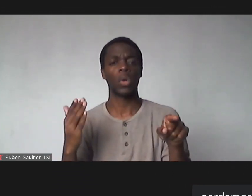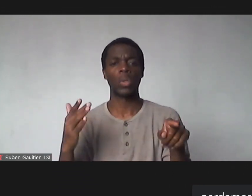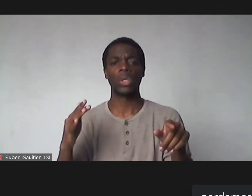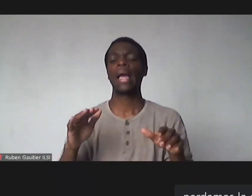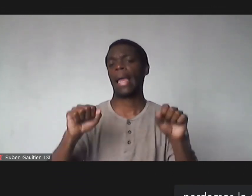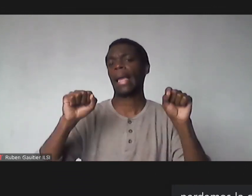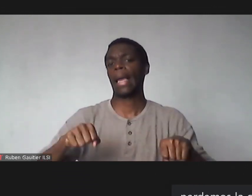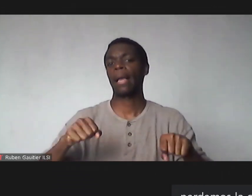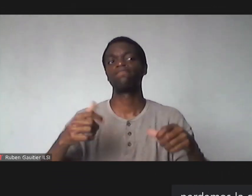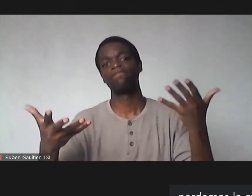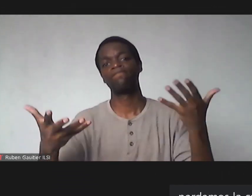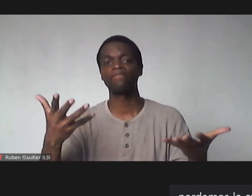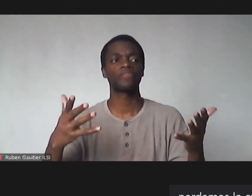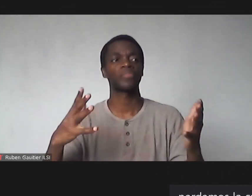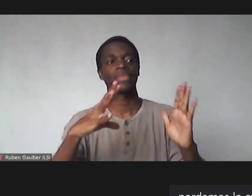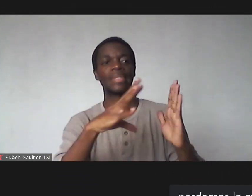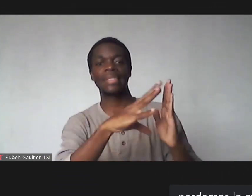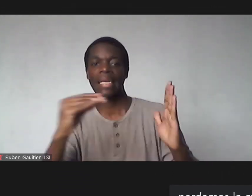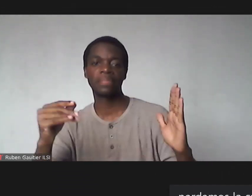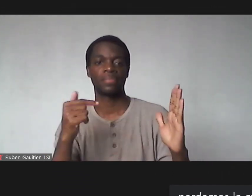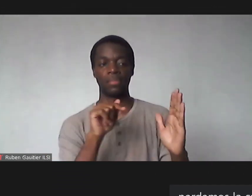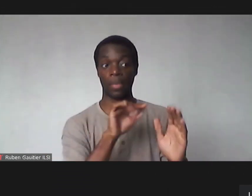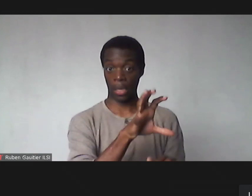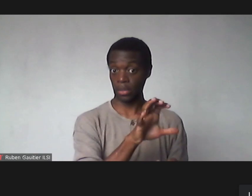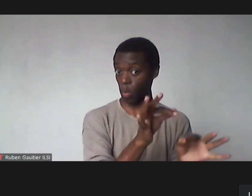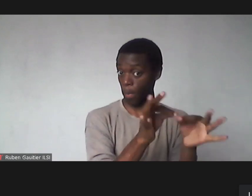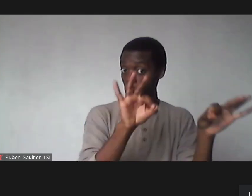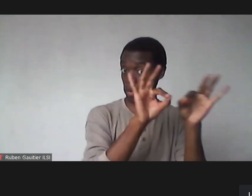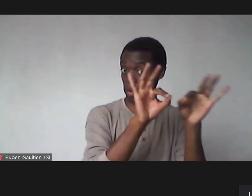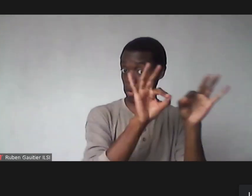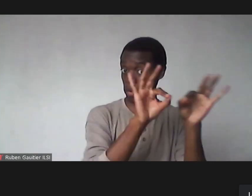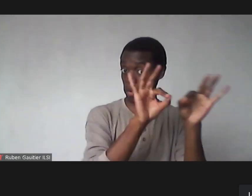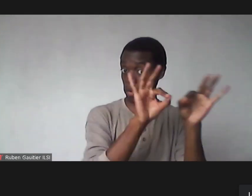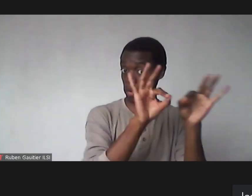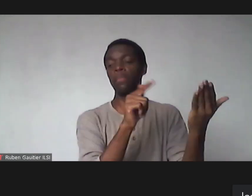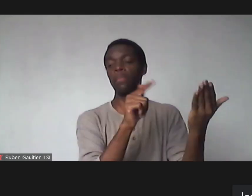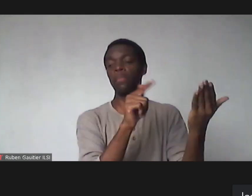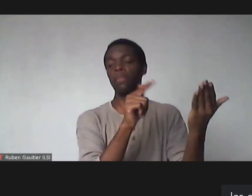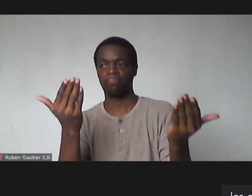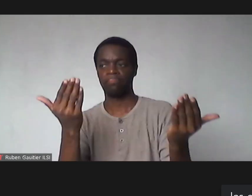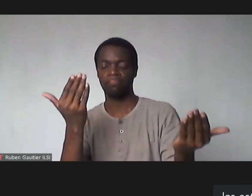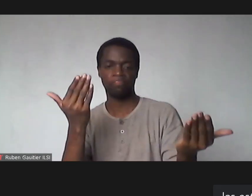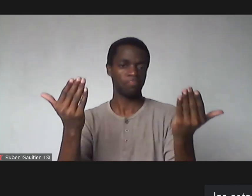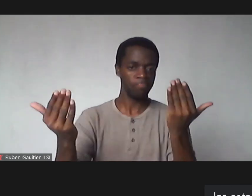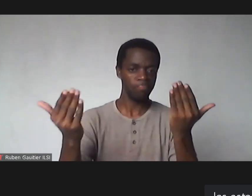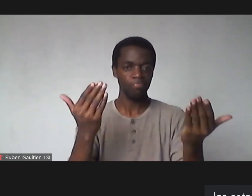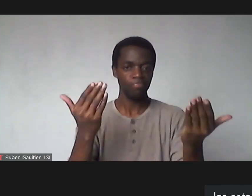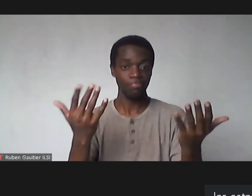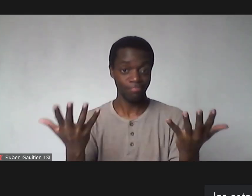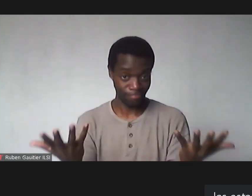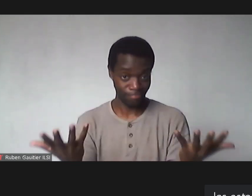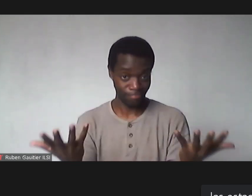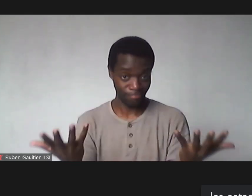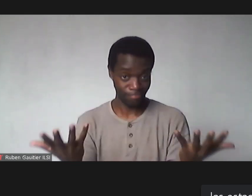que levantan las estadísticas de personas con discapacidad. Así que la comparabilidad entre los países es súper importante también.